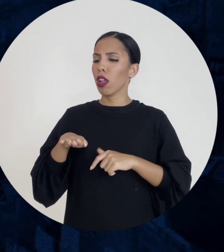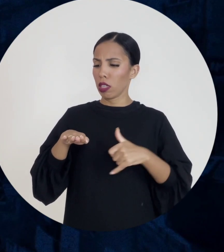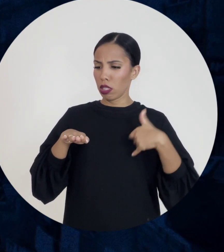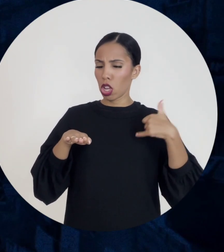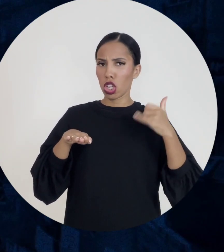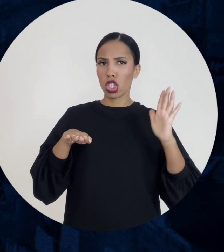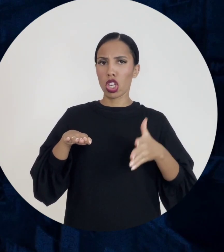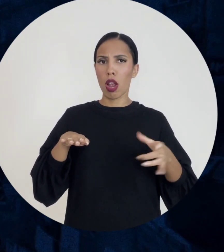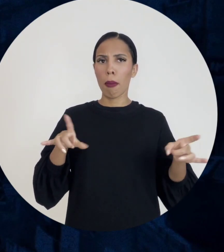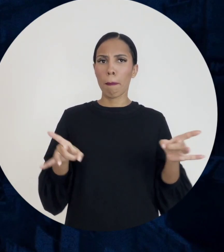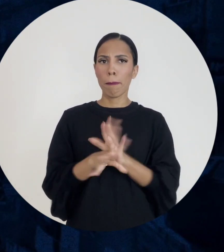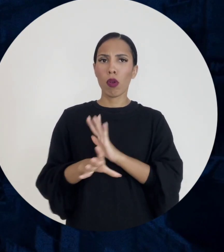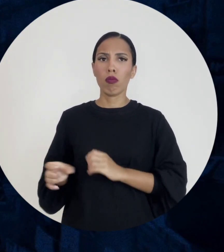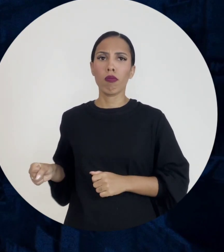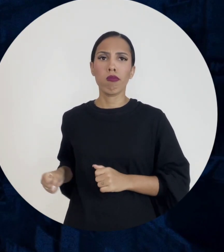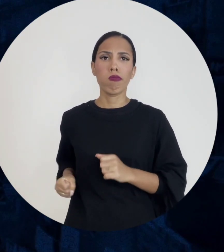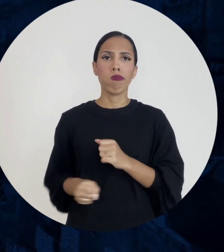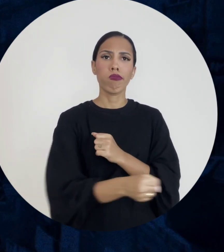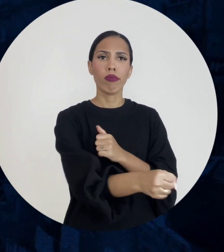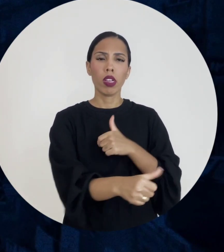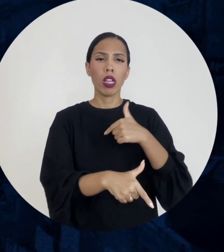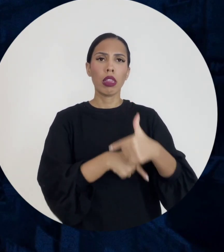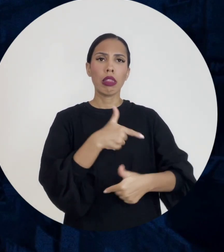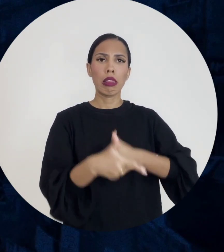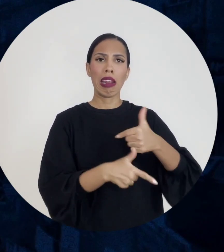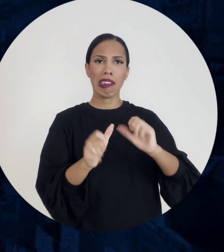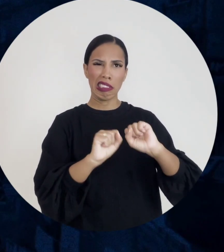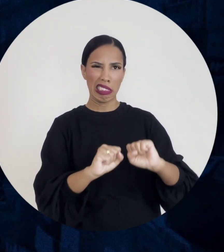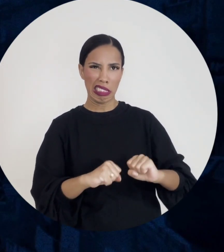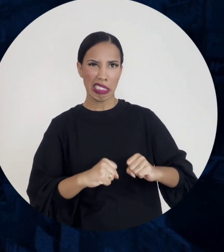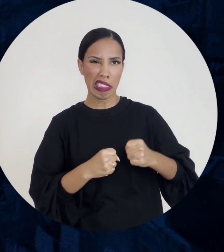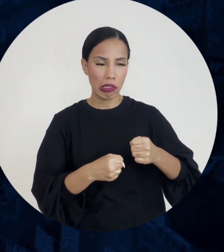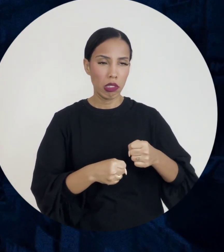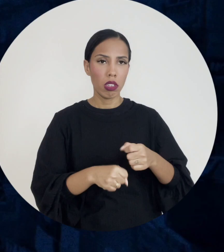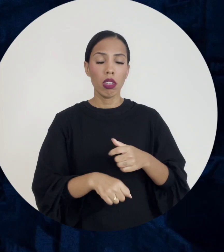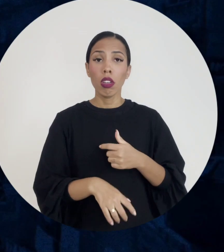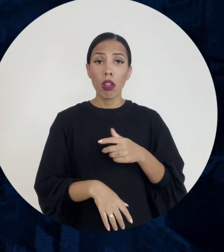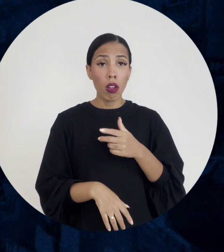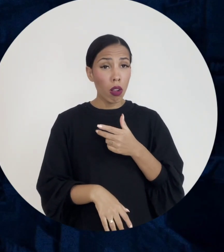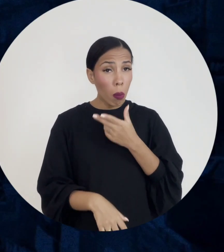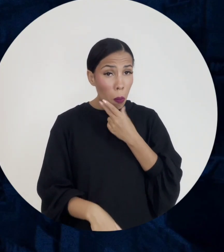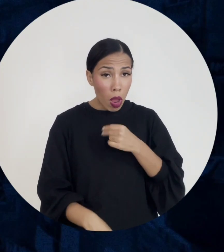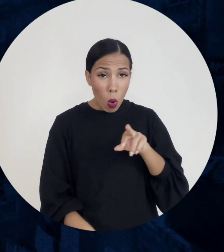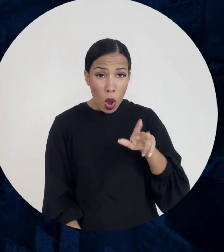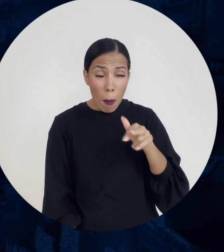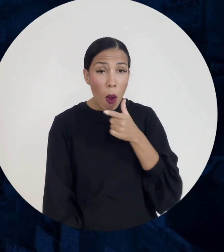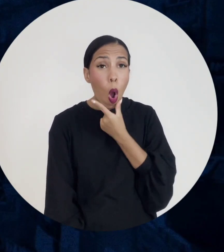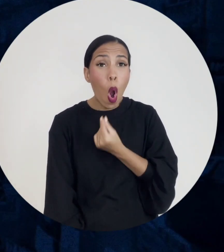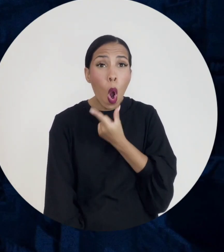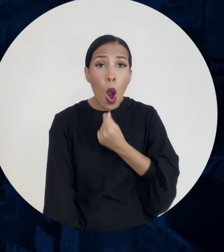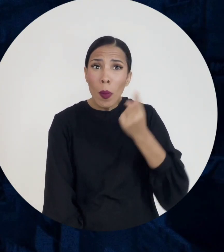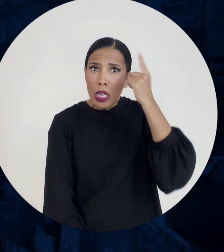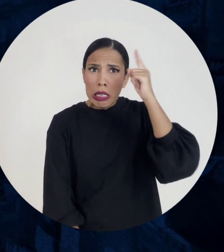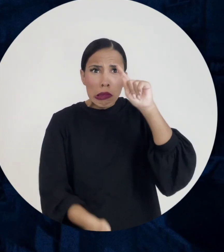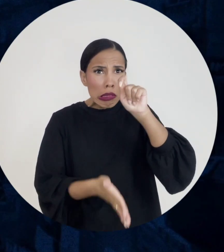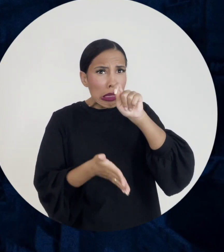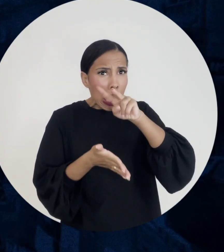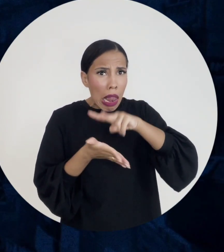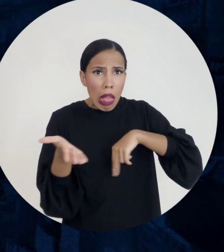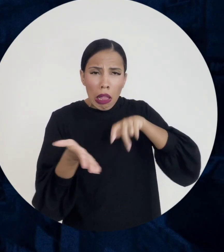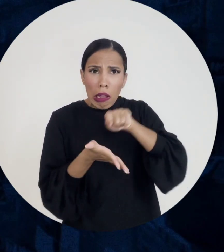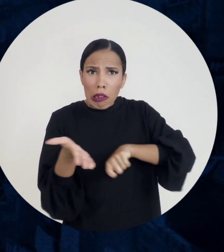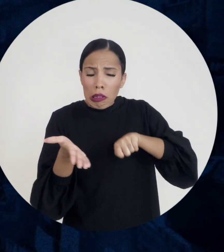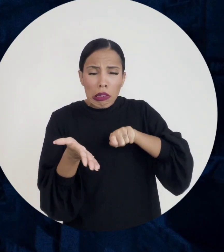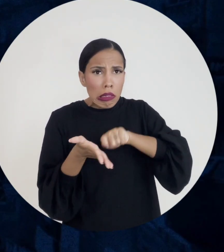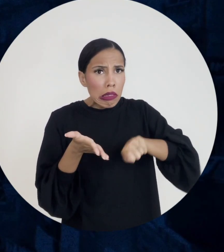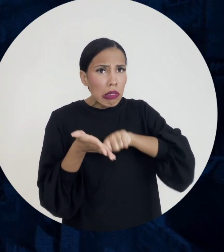homens, nenhum sabia ler e escrever, mal sabia assinar o nome, mal. E as mulheres,